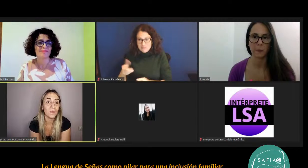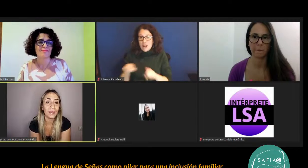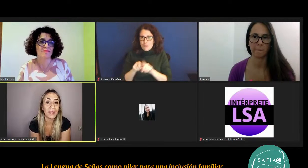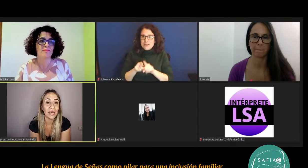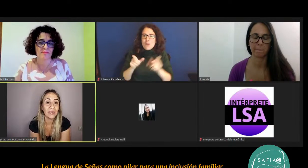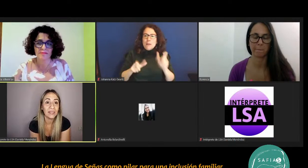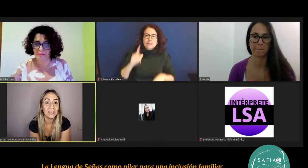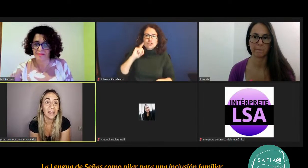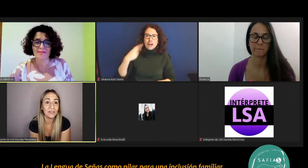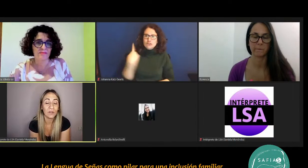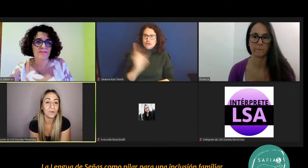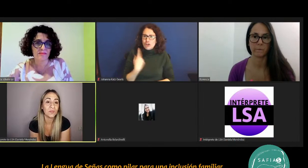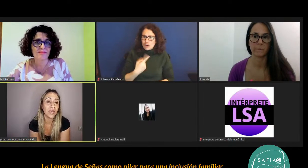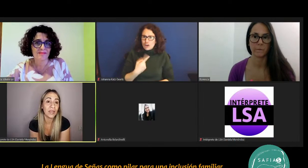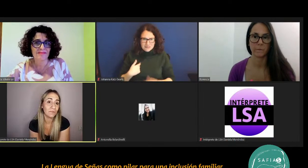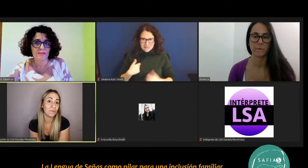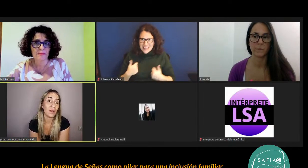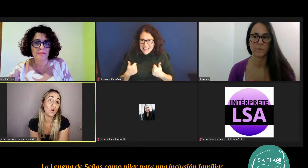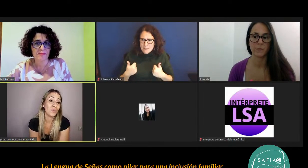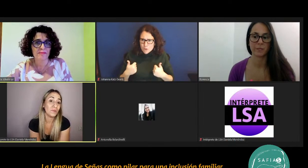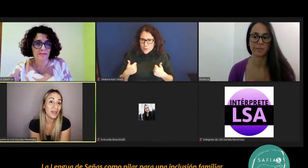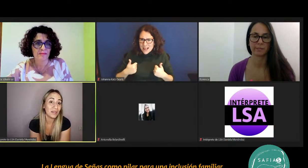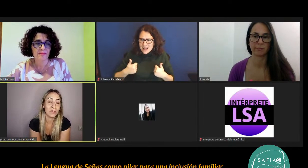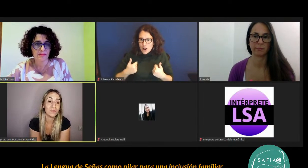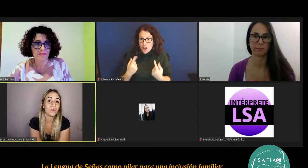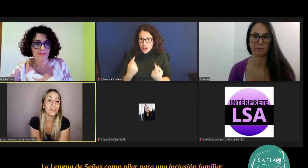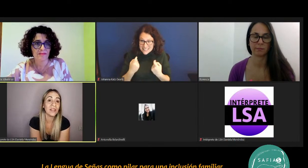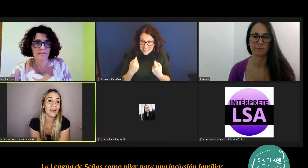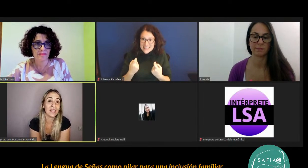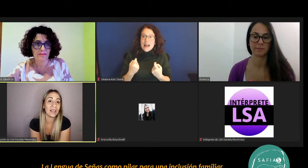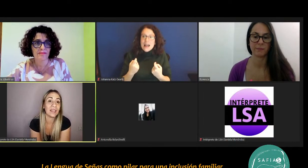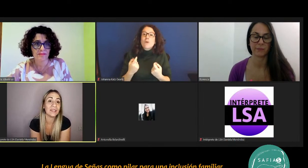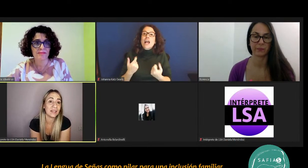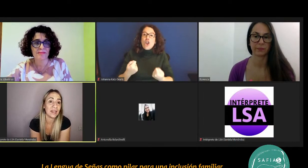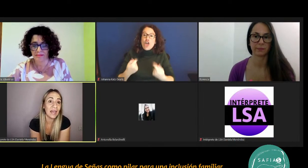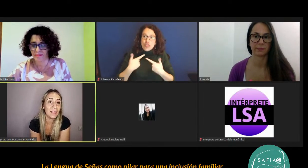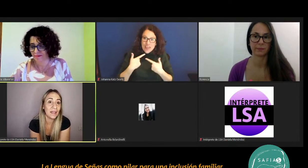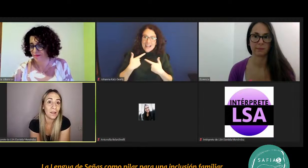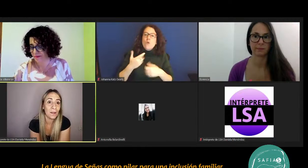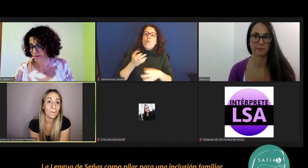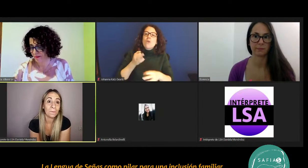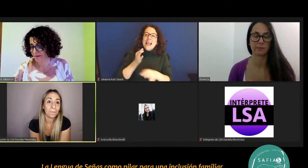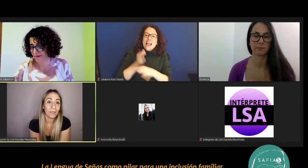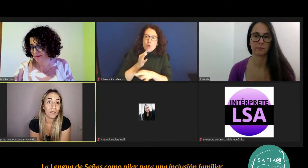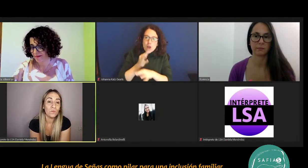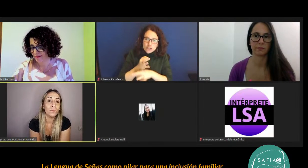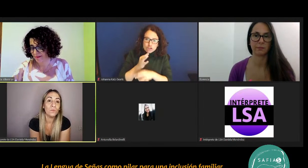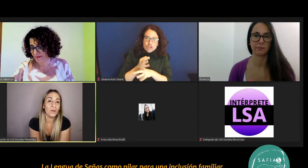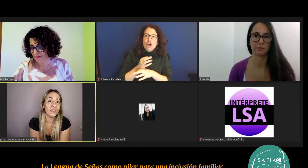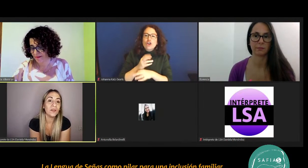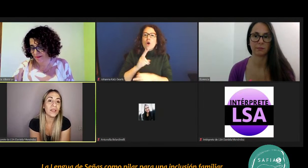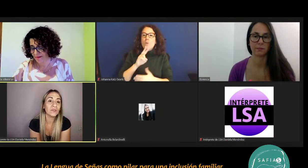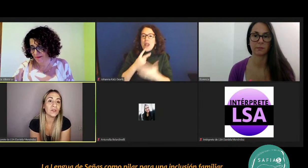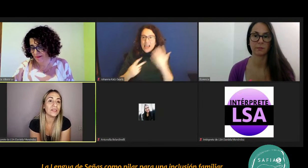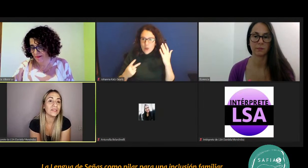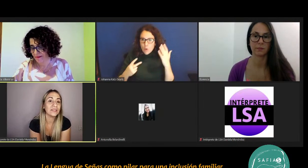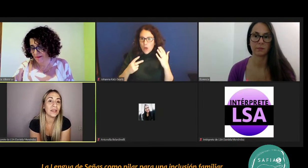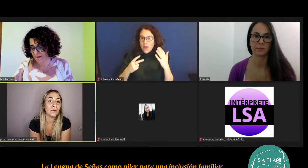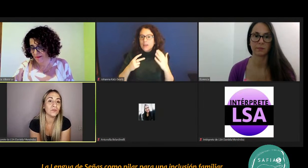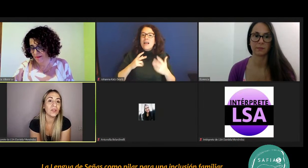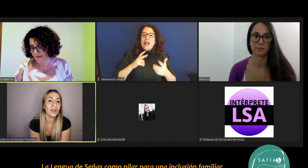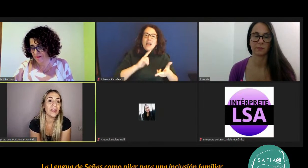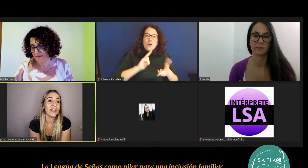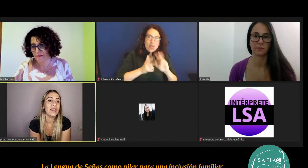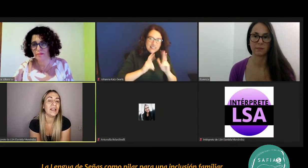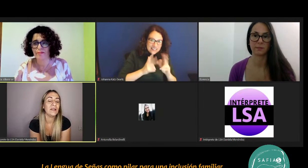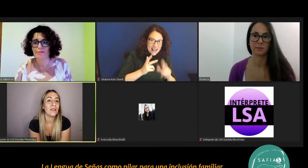primera barrera, ya es una persona oprimida, es una persona que es relegada. Por eso es que nosotros